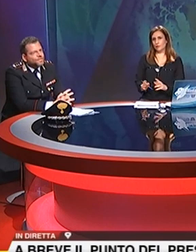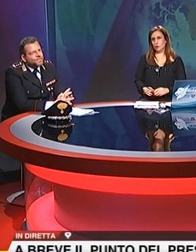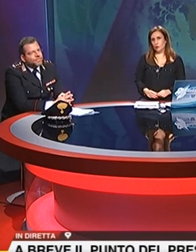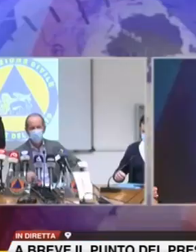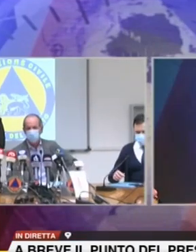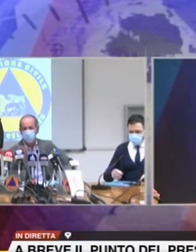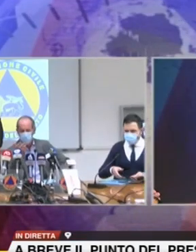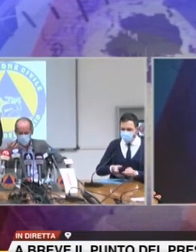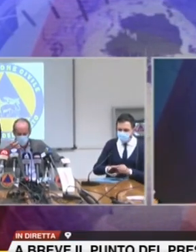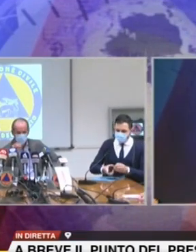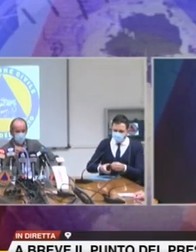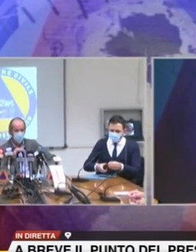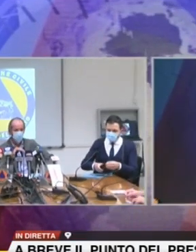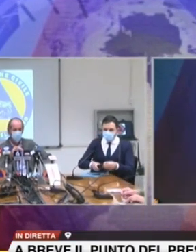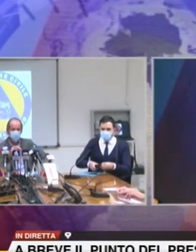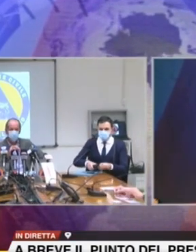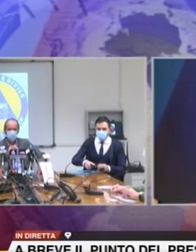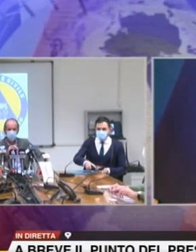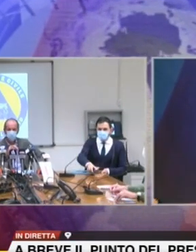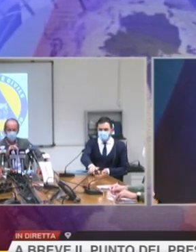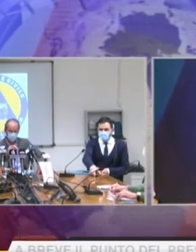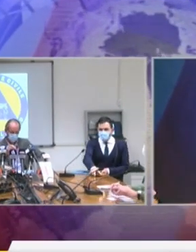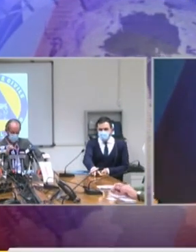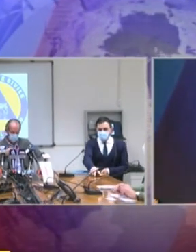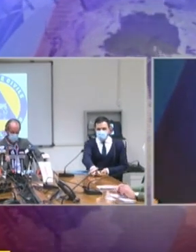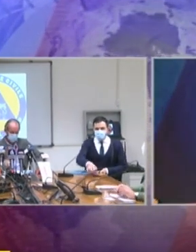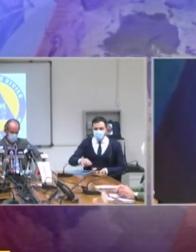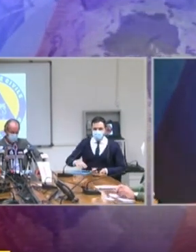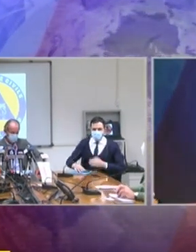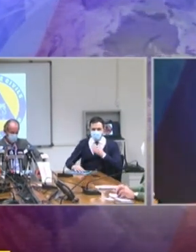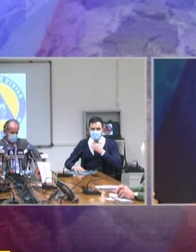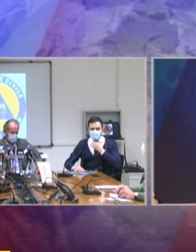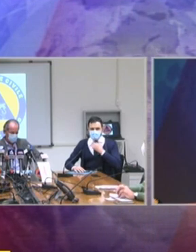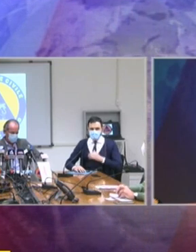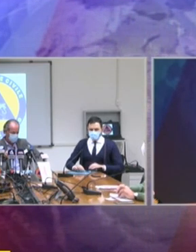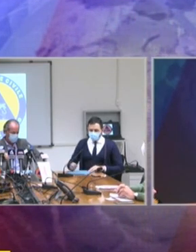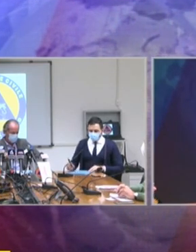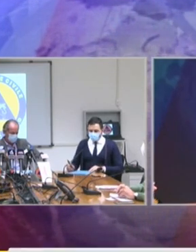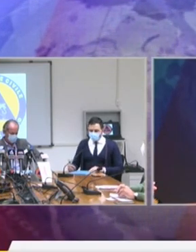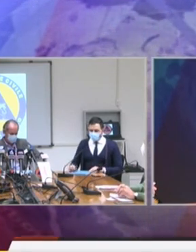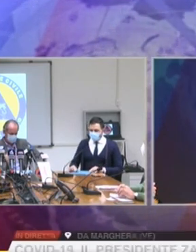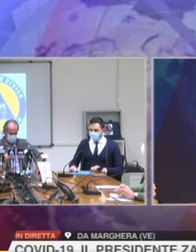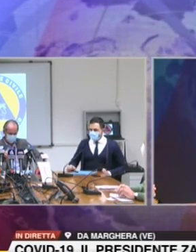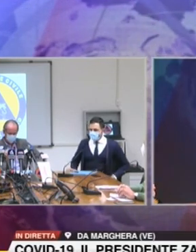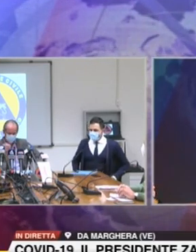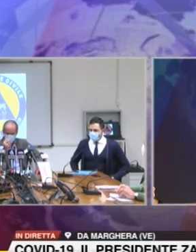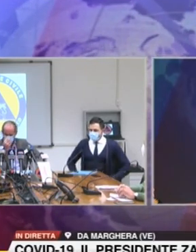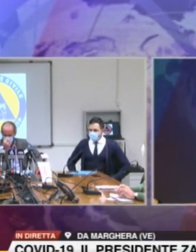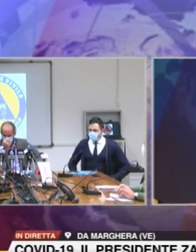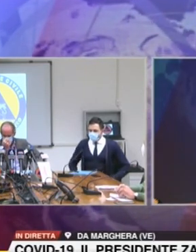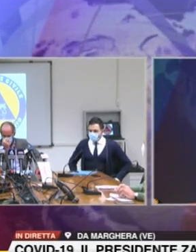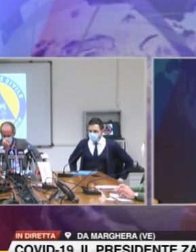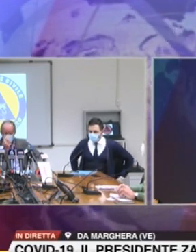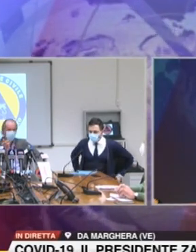È arrivato il governatore, la linea all'unità di crisi. Rispetto all'informazione che ha chiesto al dottor